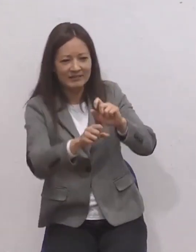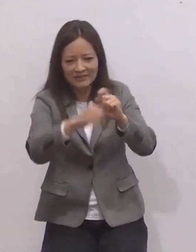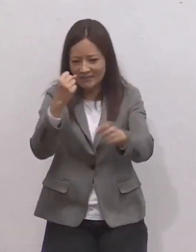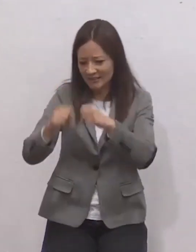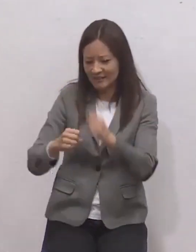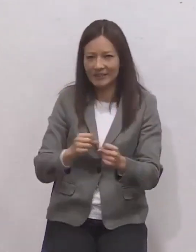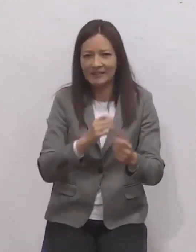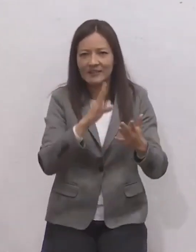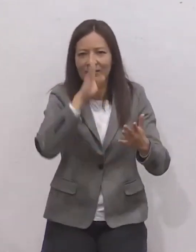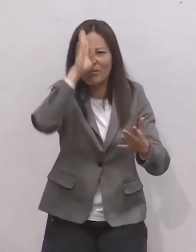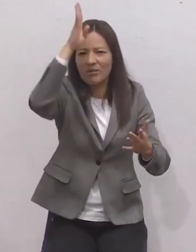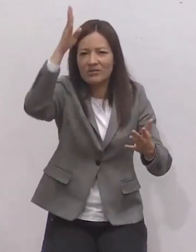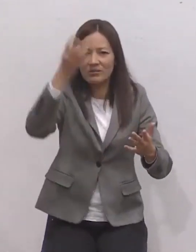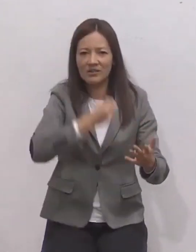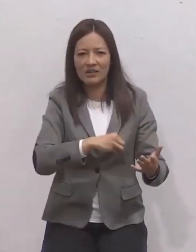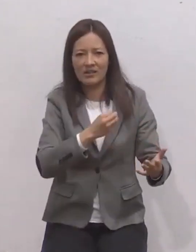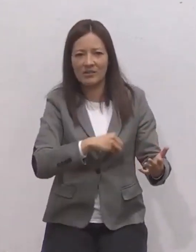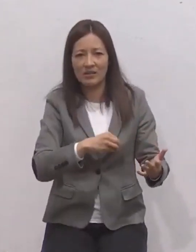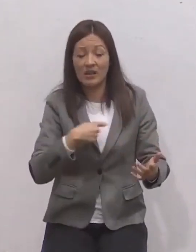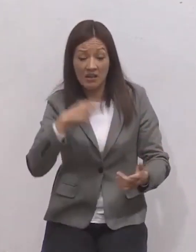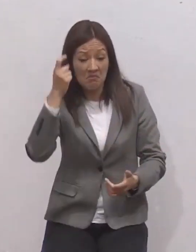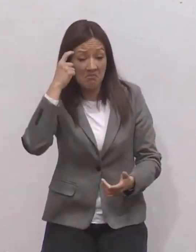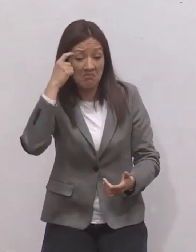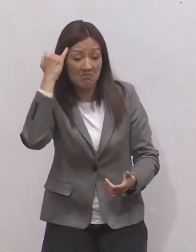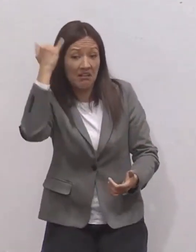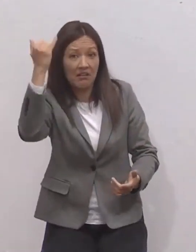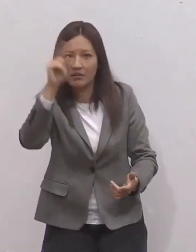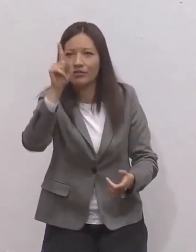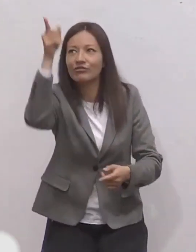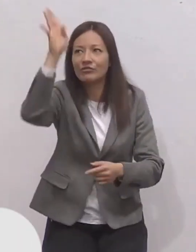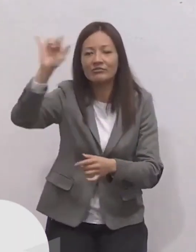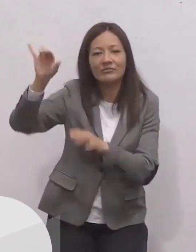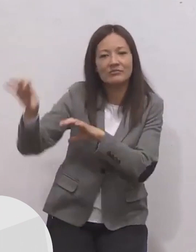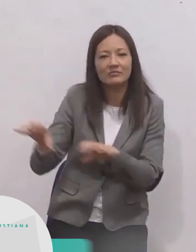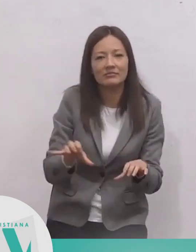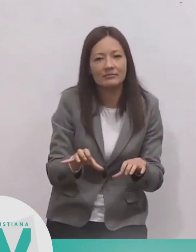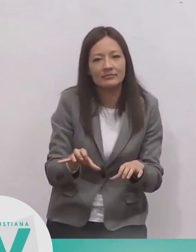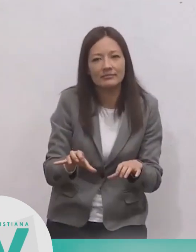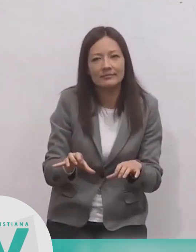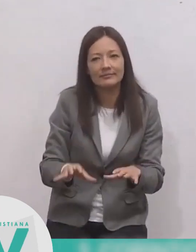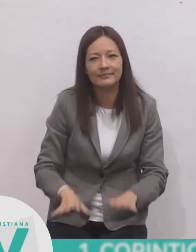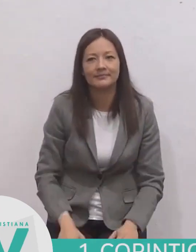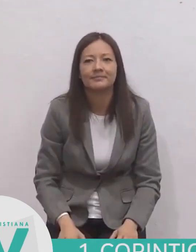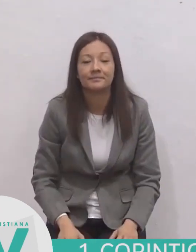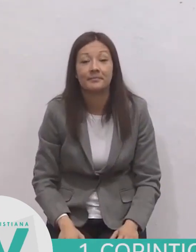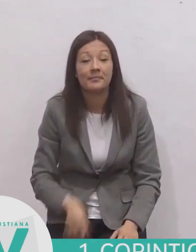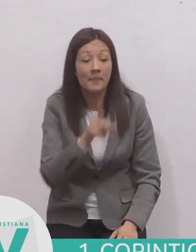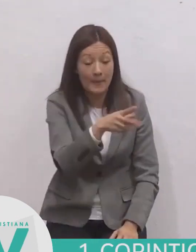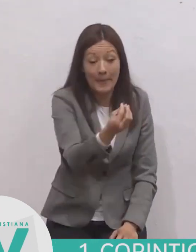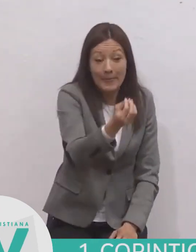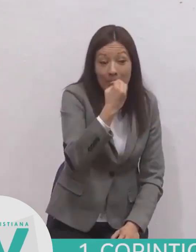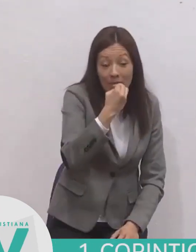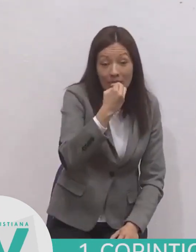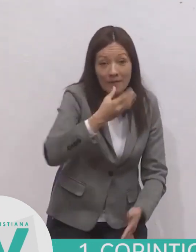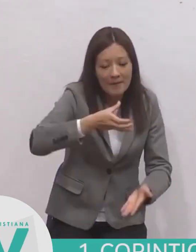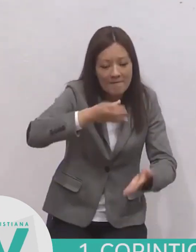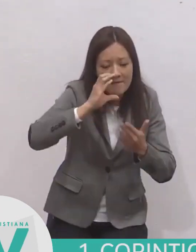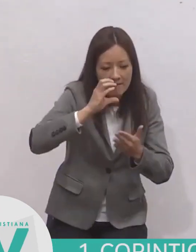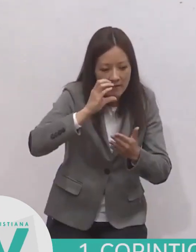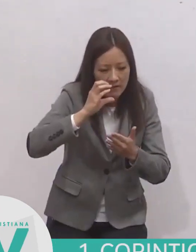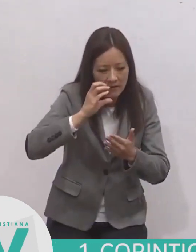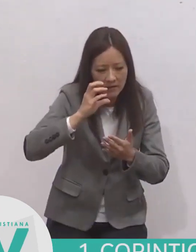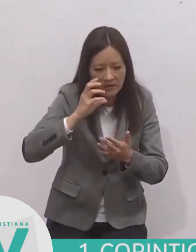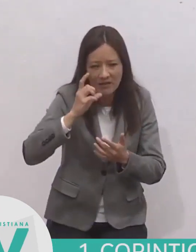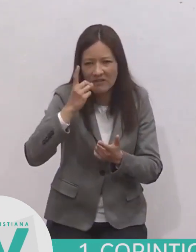destruyendo. No es por nuestro parecer. El Señor lo está haciendo. Dice, porque el que come y bebe indignamente sin discernir el cuerpo